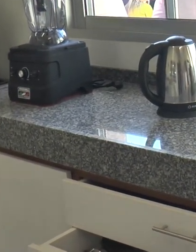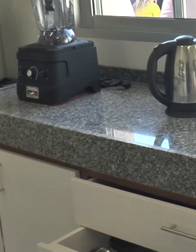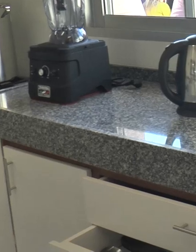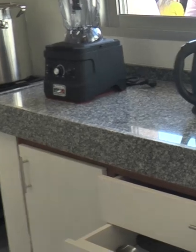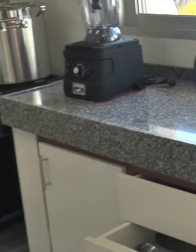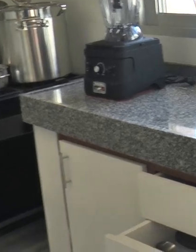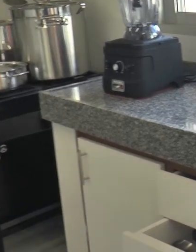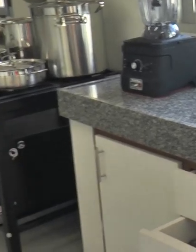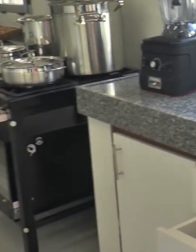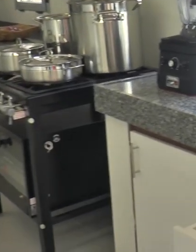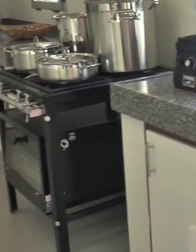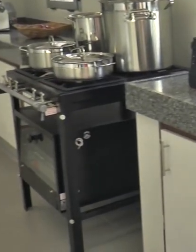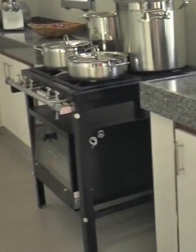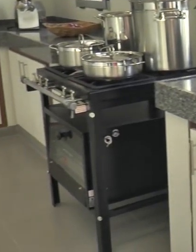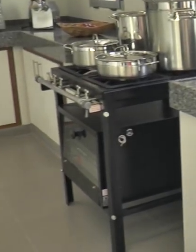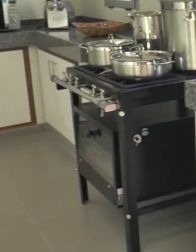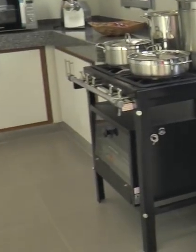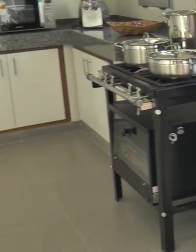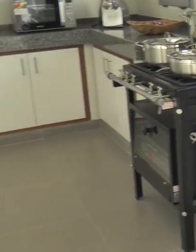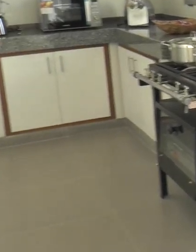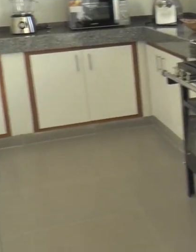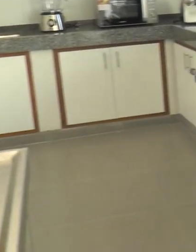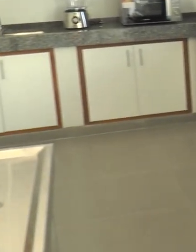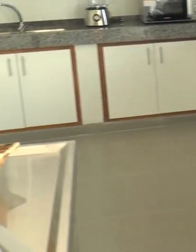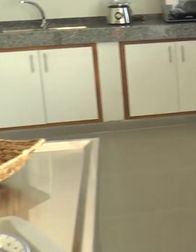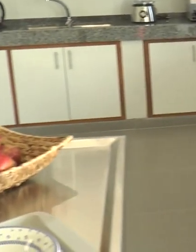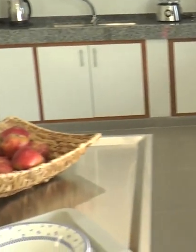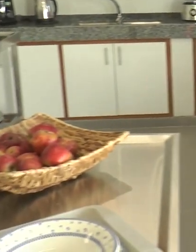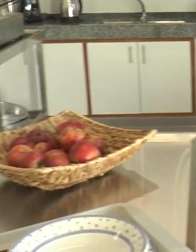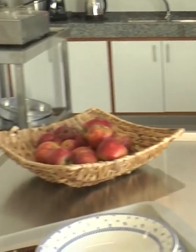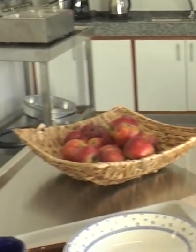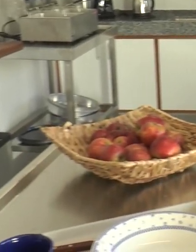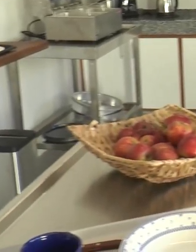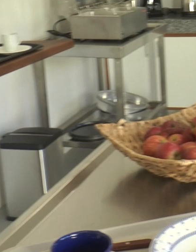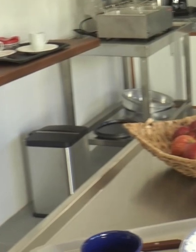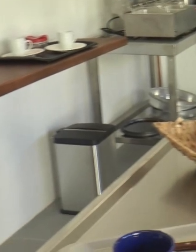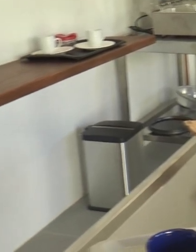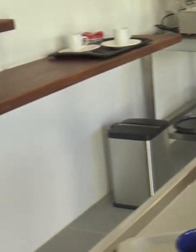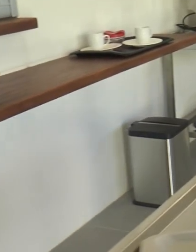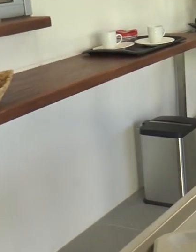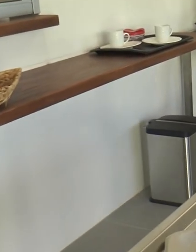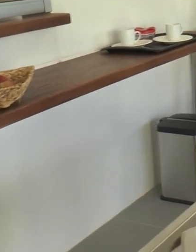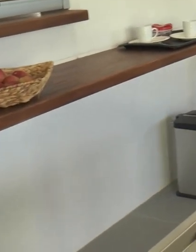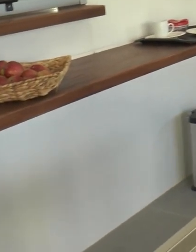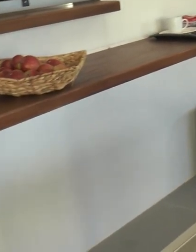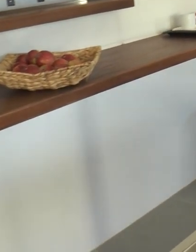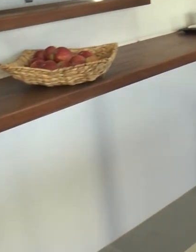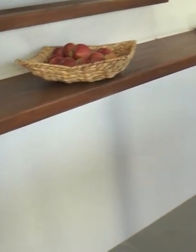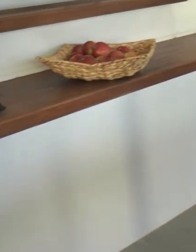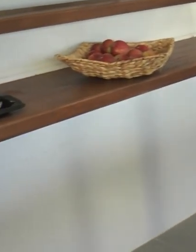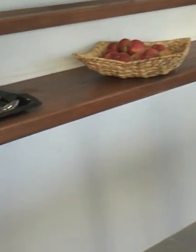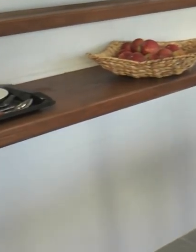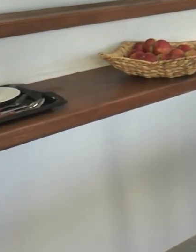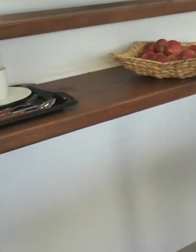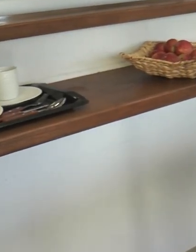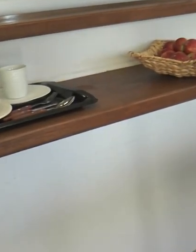grandes trabajadoras. El agradecimiento a todo el personal de obra de la Intendencia, el personal de servicios, a todos quienes pusieron su granito de arena, que estuvieron en estos